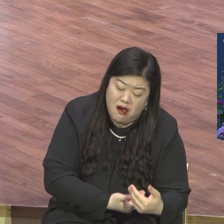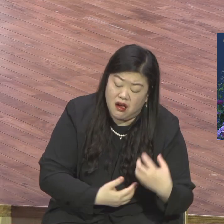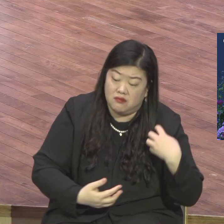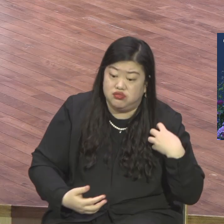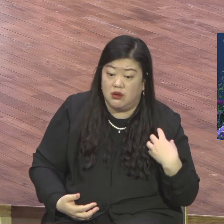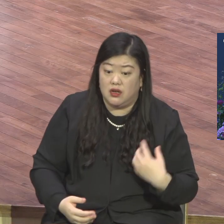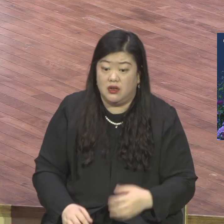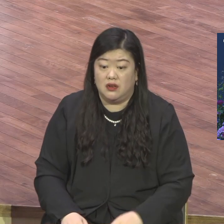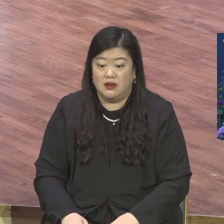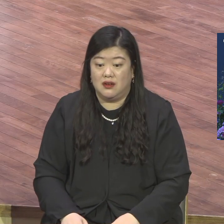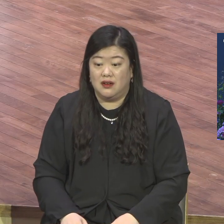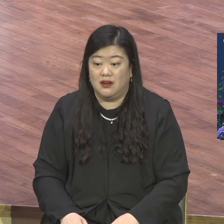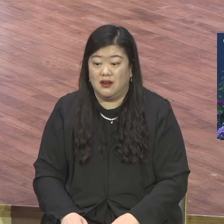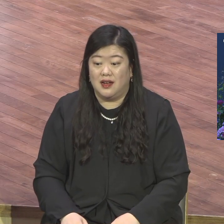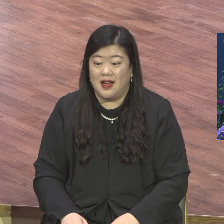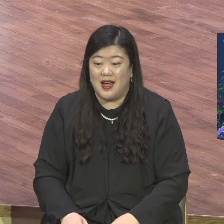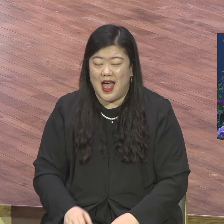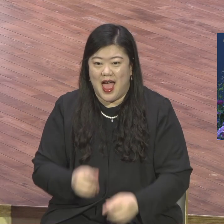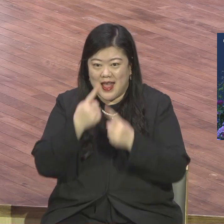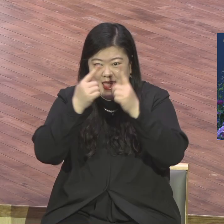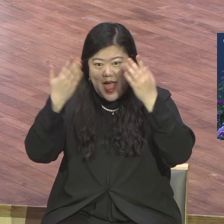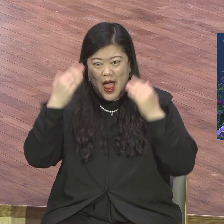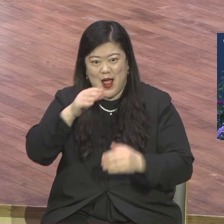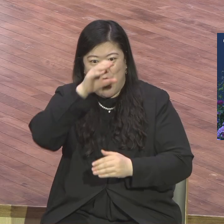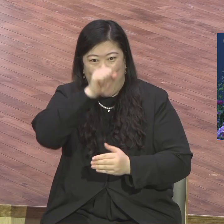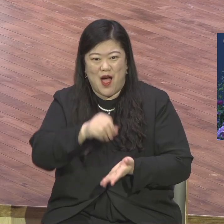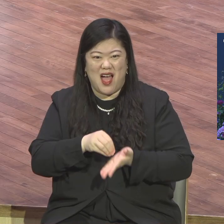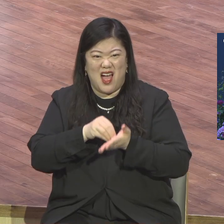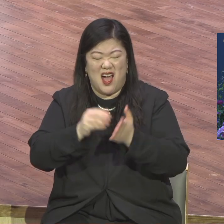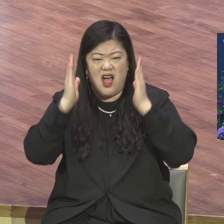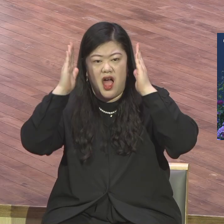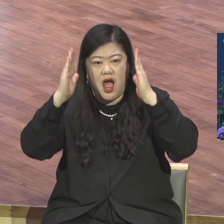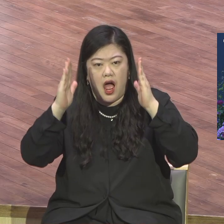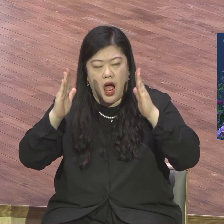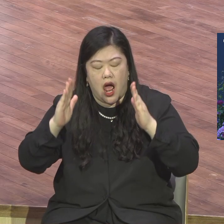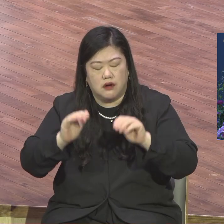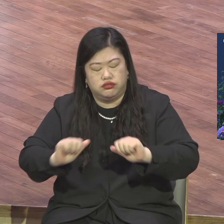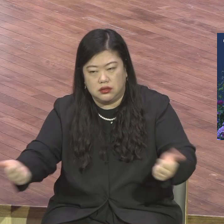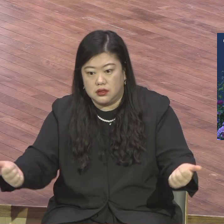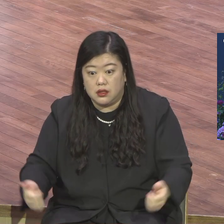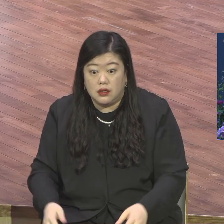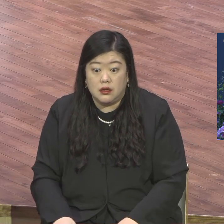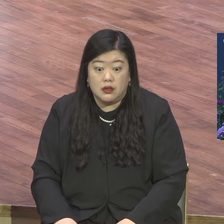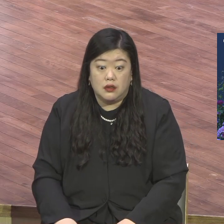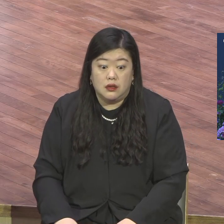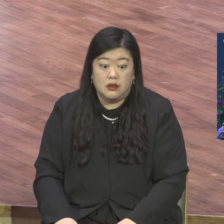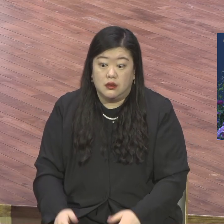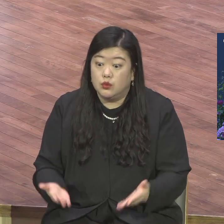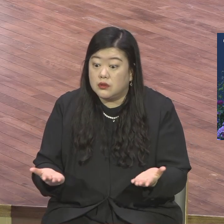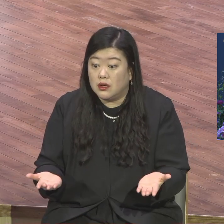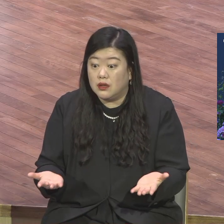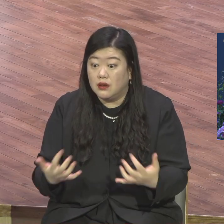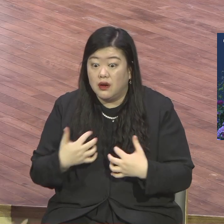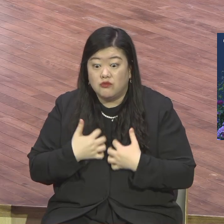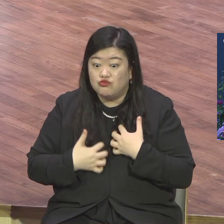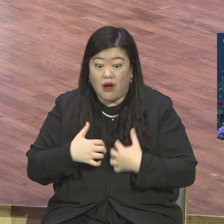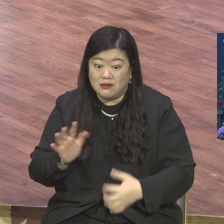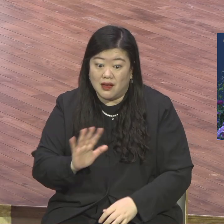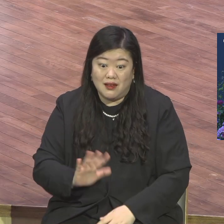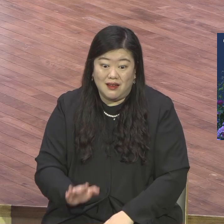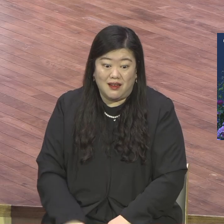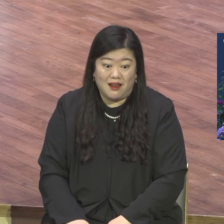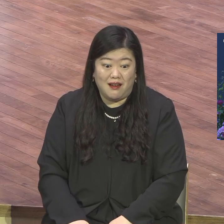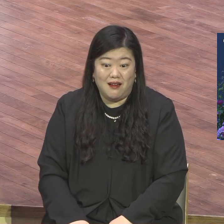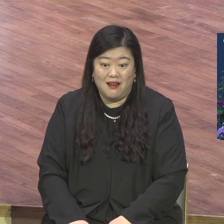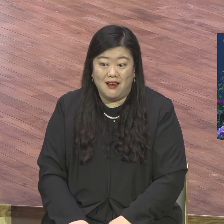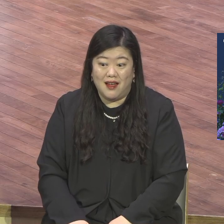눌려. 선배들께 눌려. 이 눌려온 체질이 돼가지고 누리라는 말에